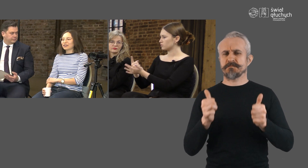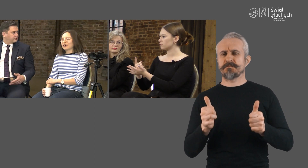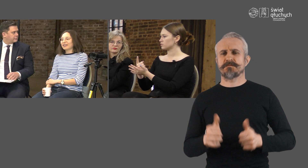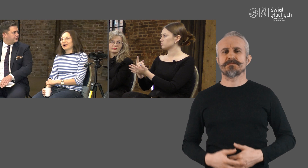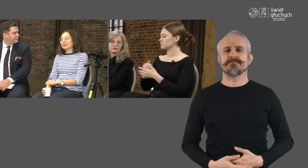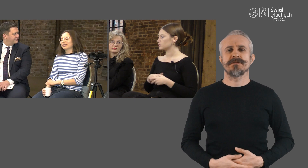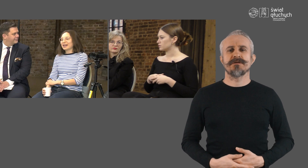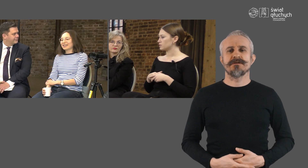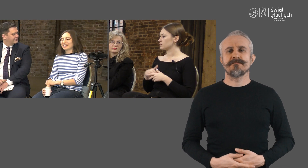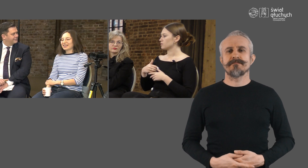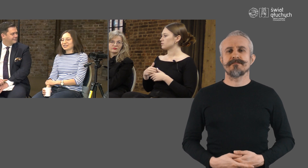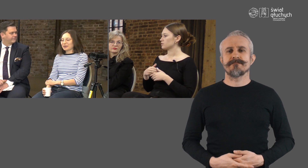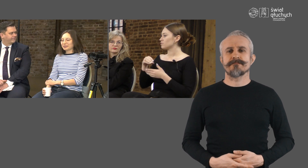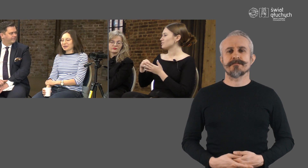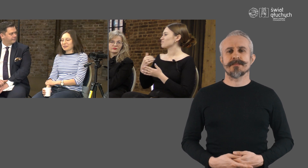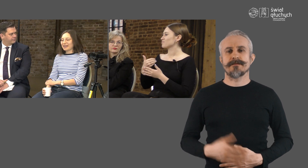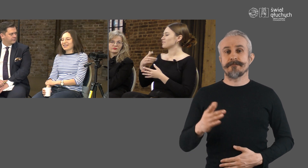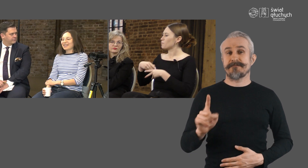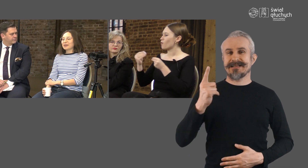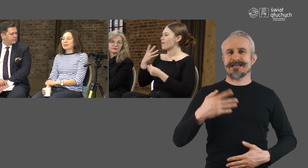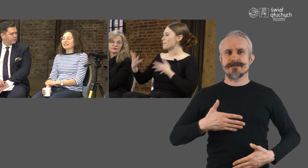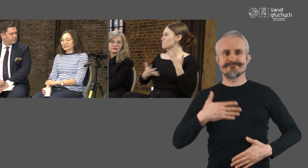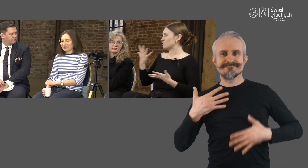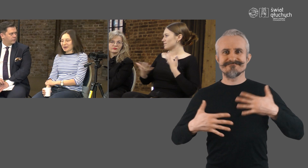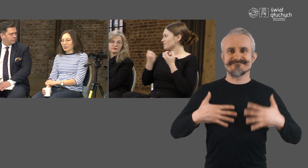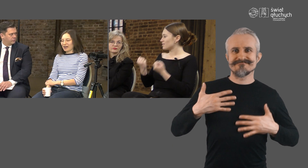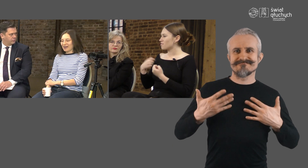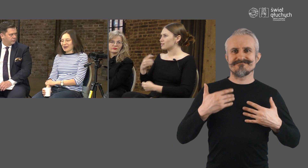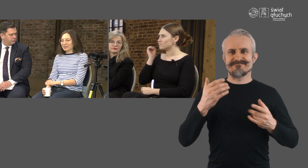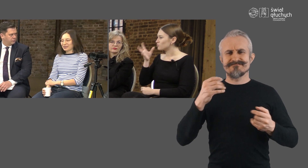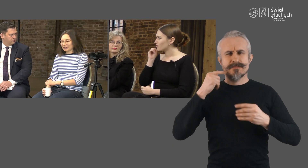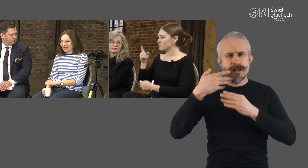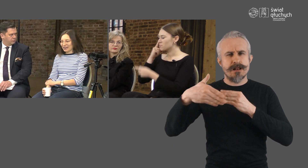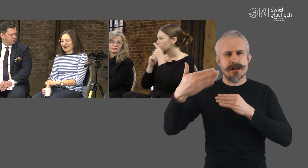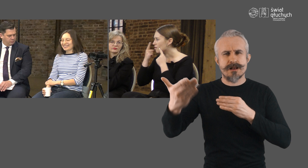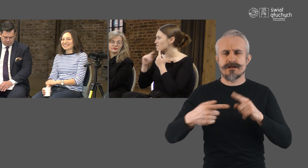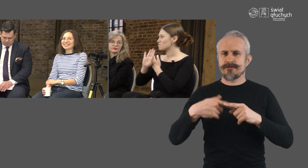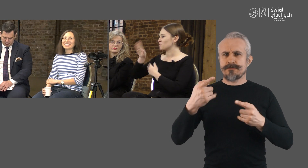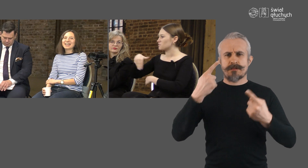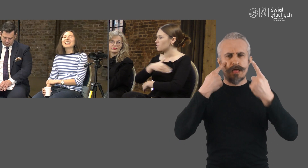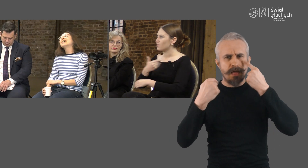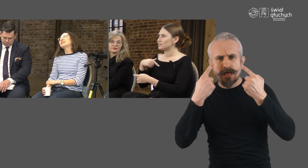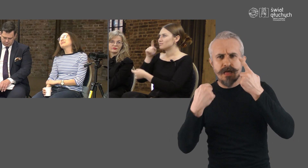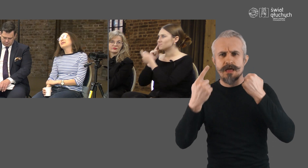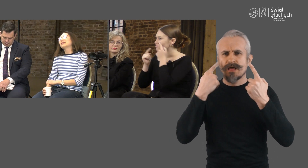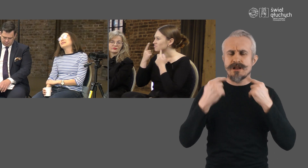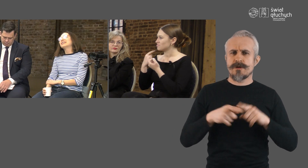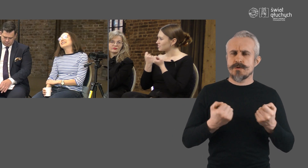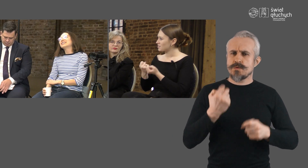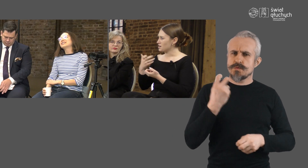no to emocjonalnie nie radziłam sobie. Prawie codziennie płakałam po szkole. No